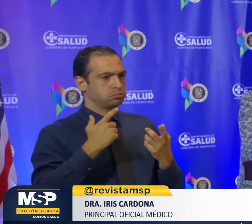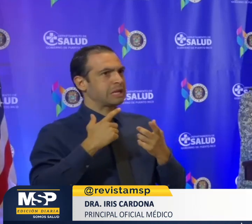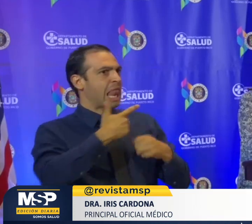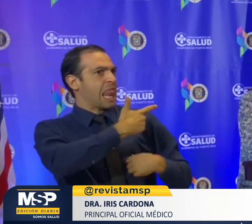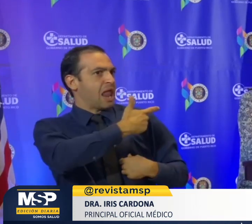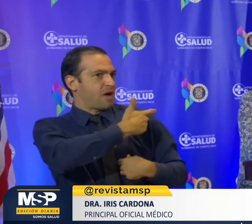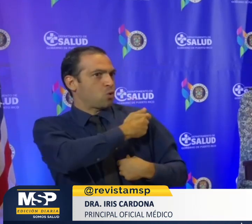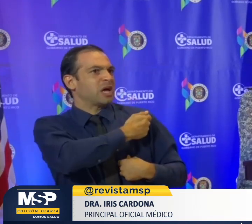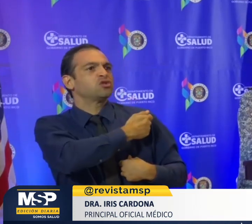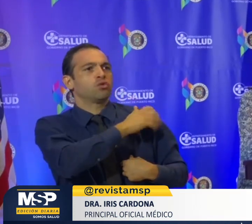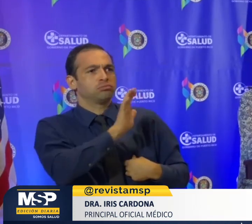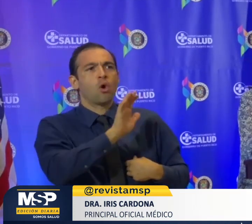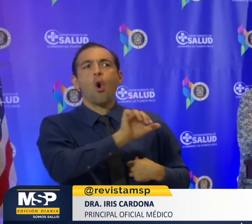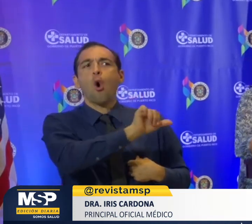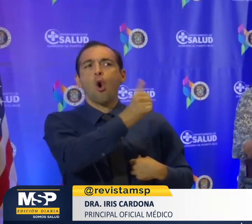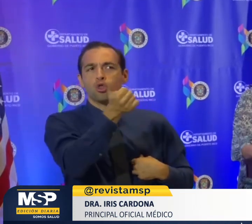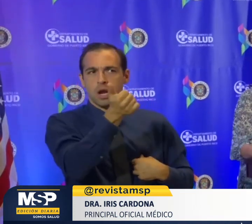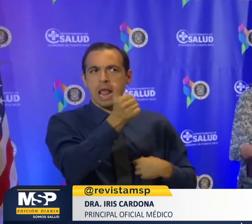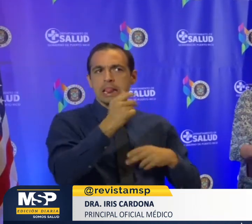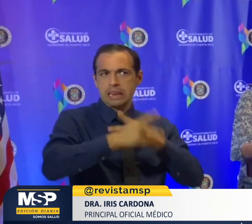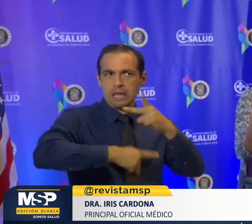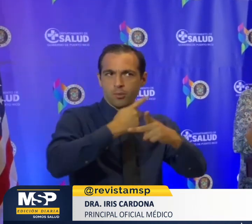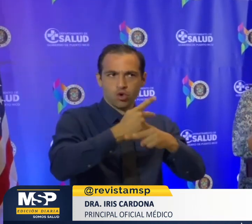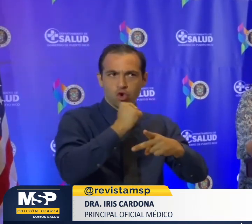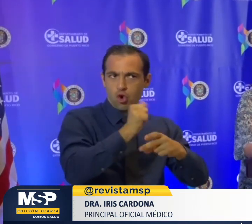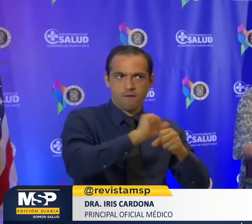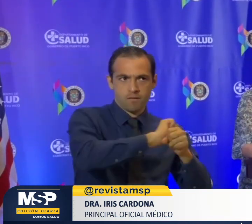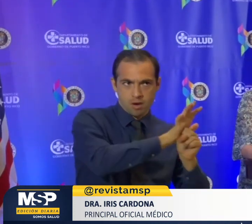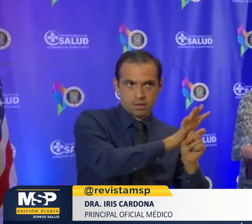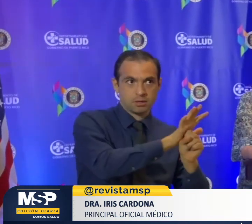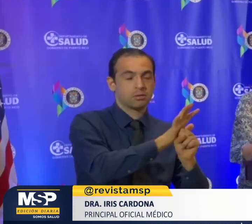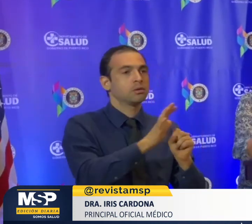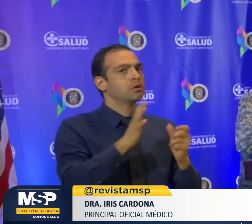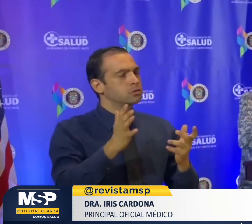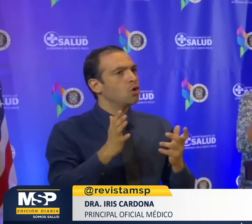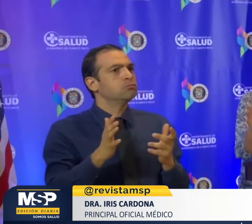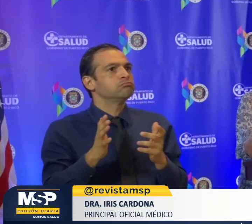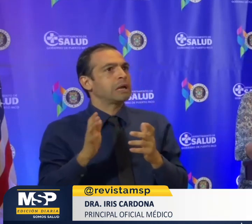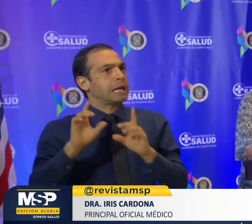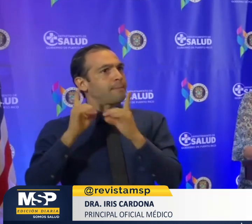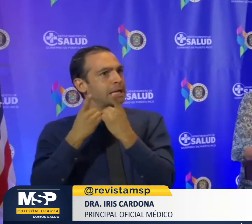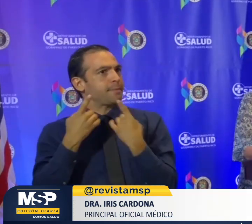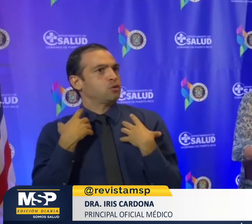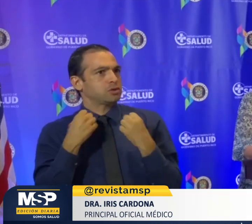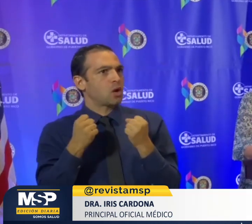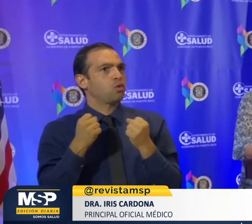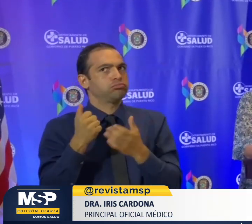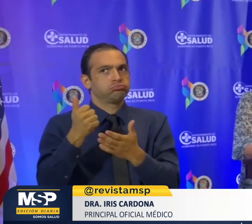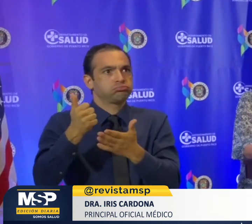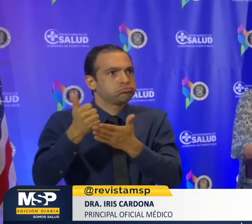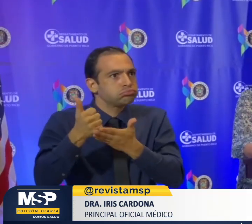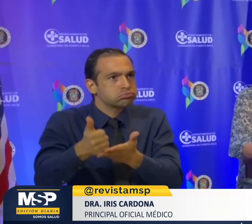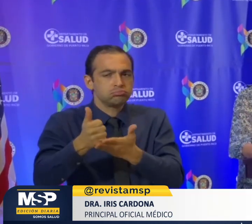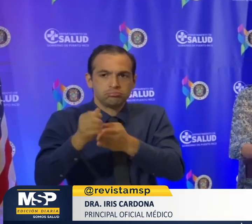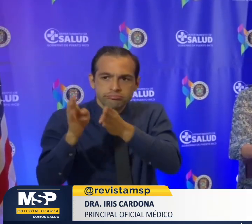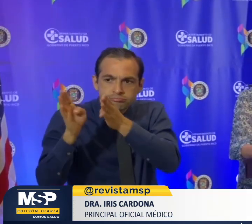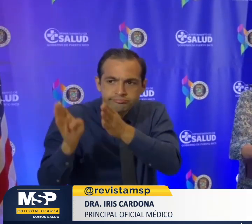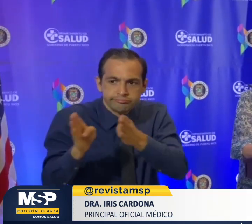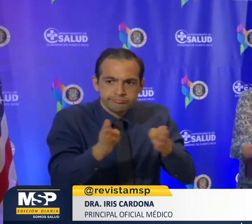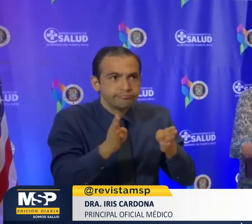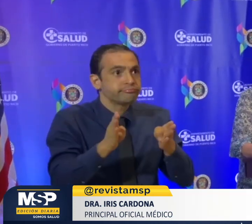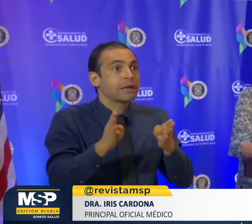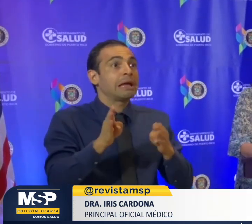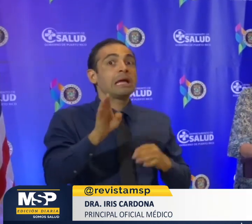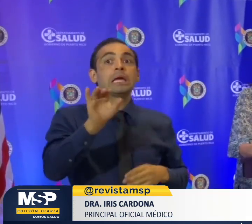vacunación regular, es poner a conversar lo que es la estructura de salud y todo el componente médico que está